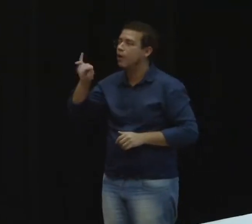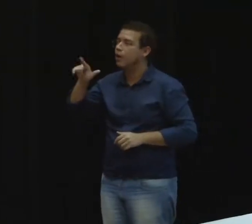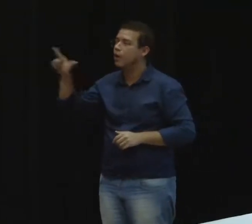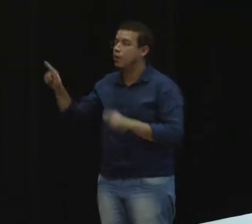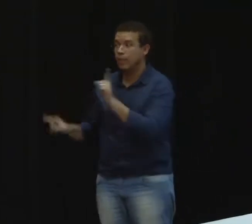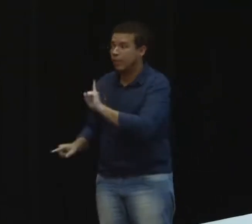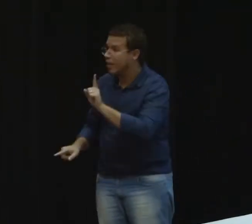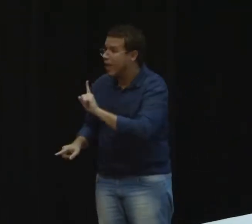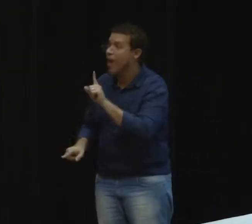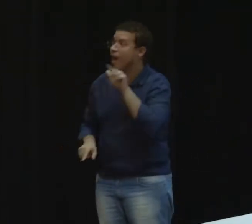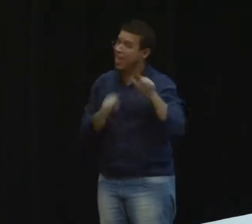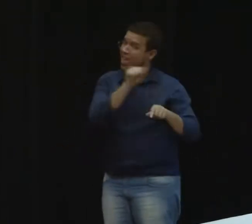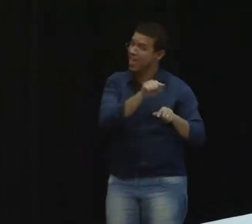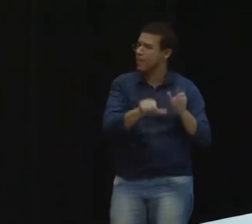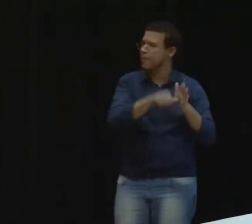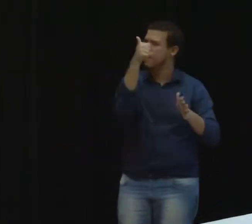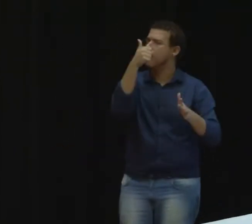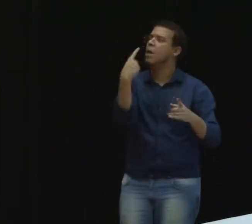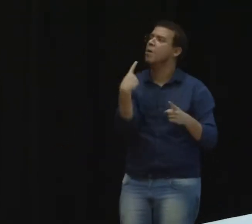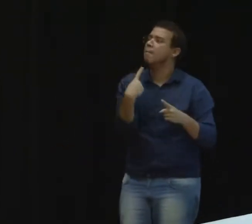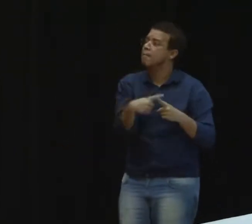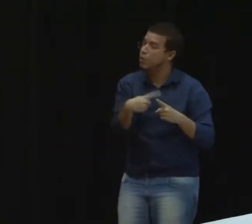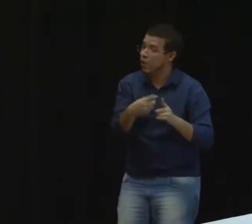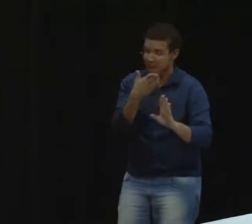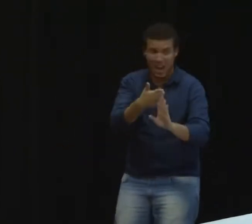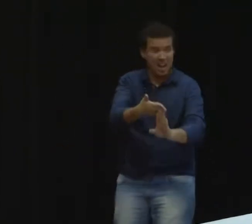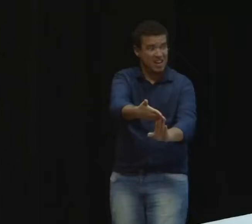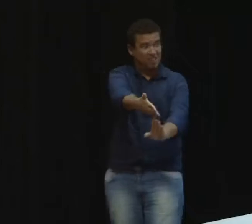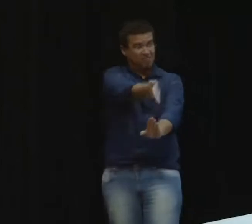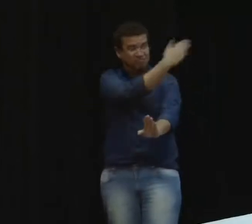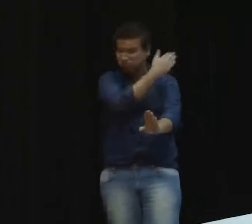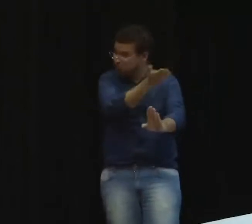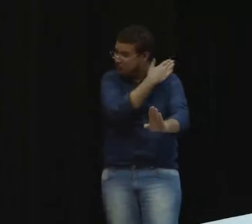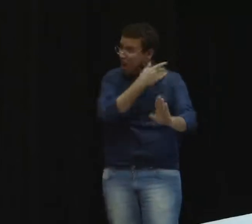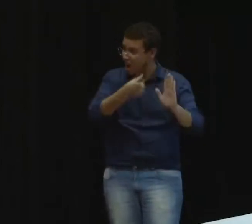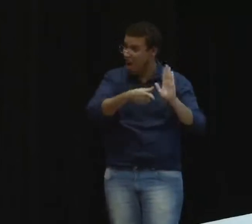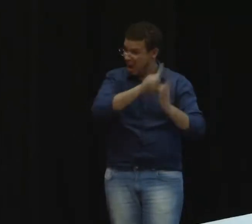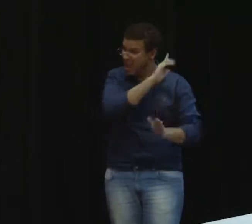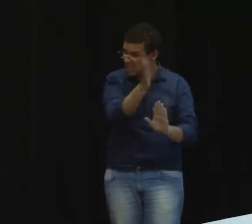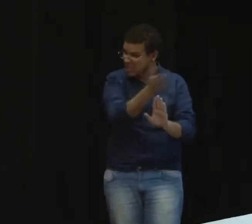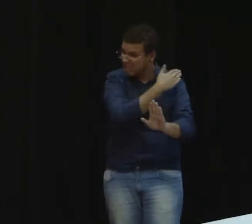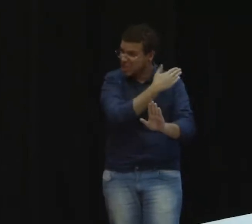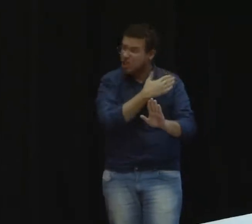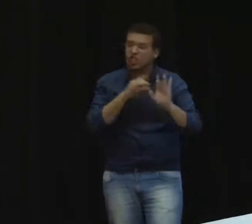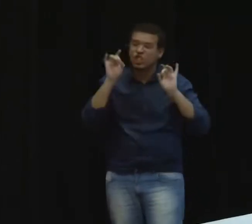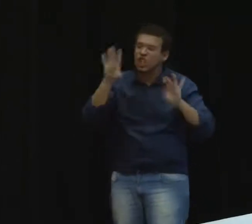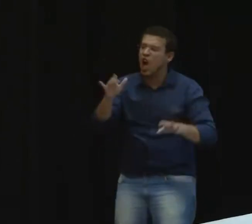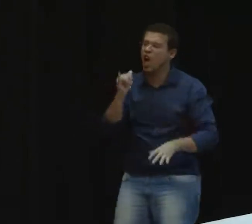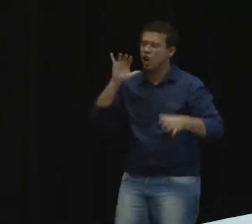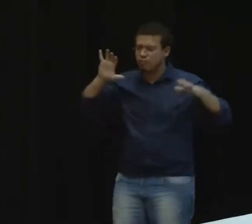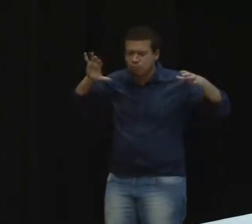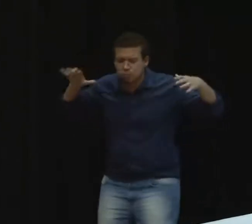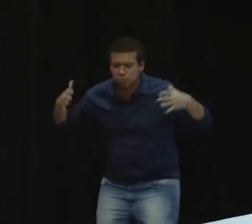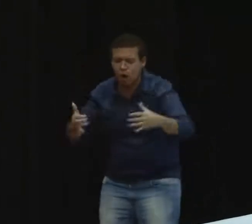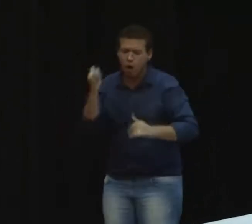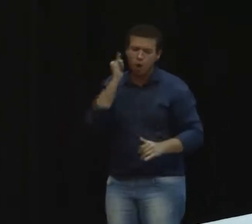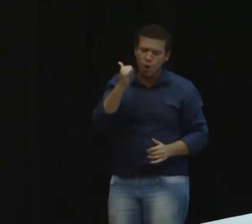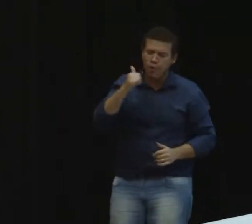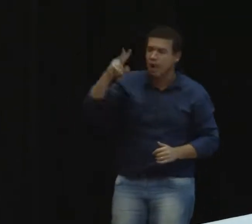Não foram os irmãos Grimm, foi ele, porque antes, há muito tempo atrás,